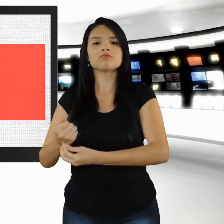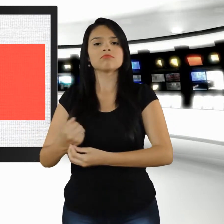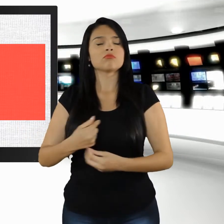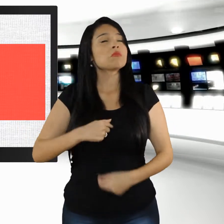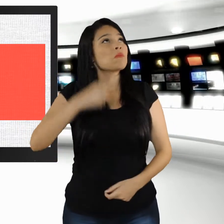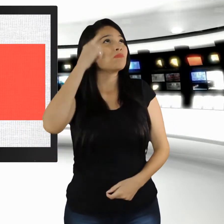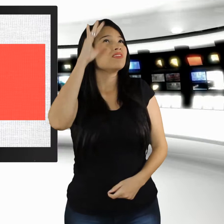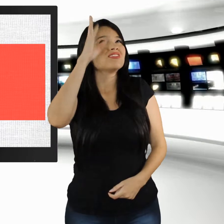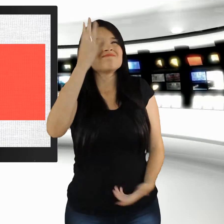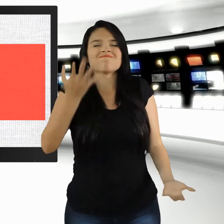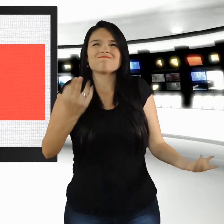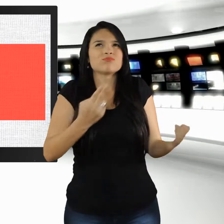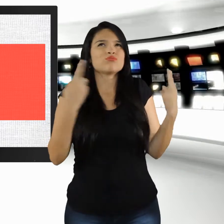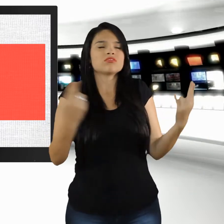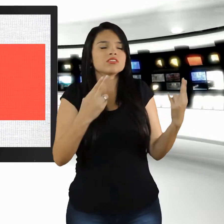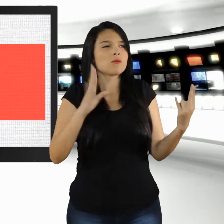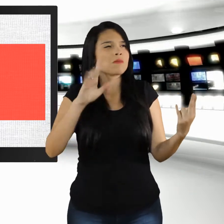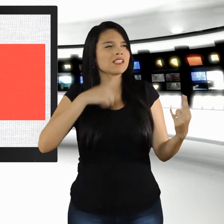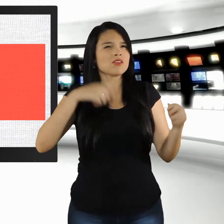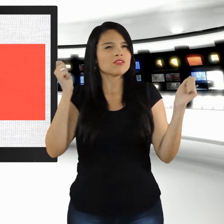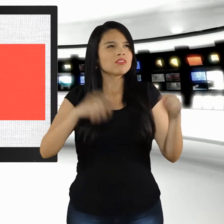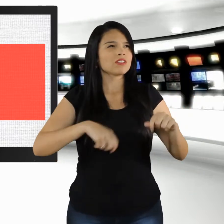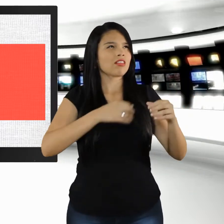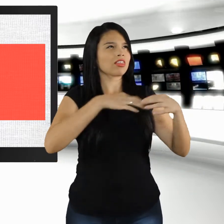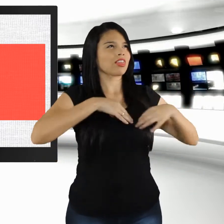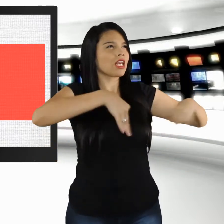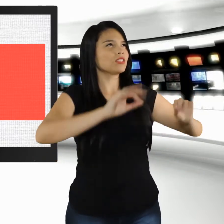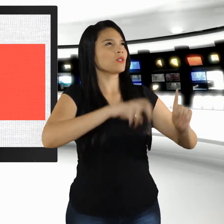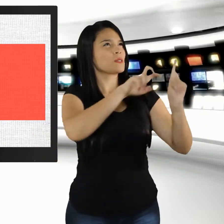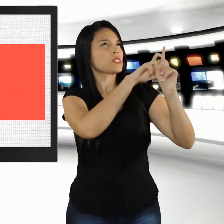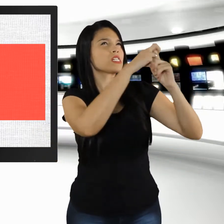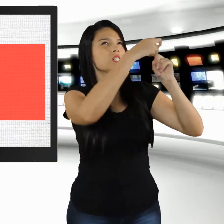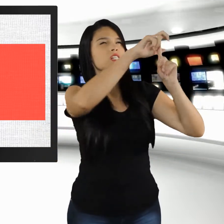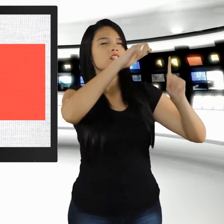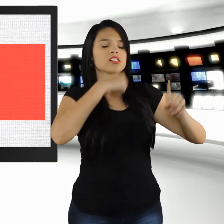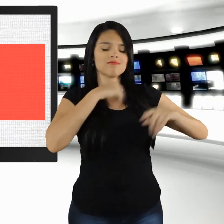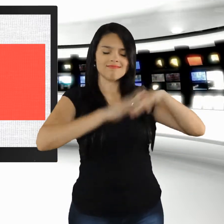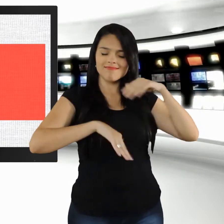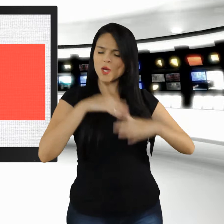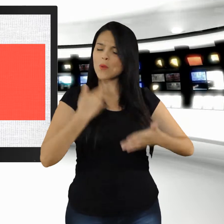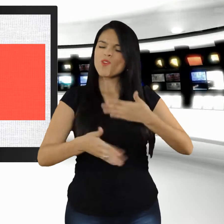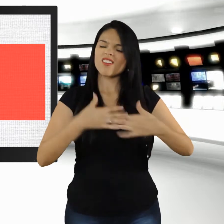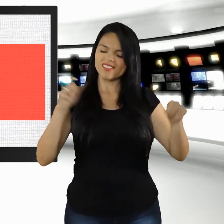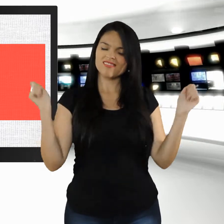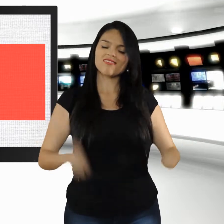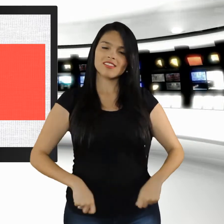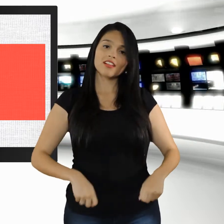tecido eu seria capaz de fazer qualquer coisa revela Lauren entrevista para o site dos filhos depois de seis meses